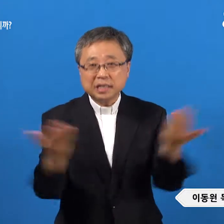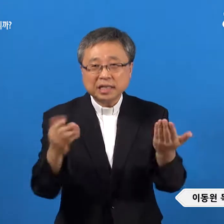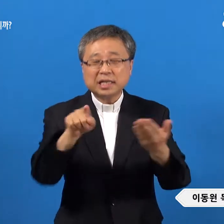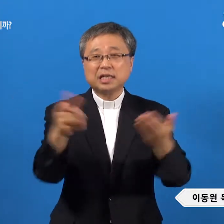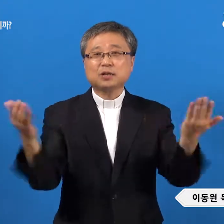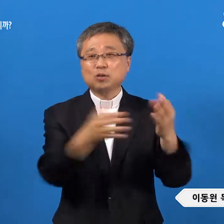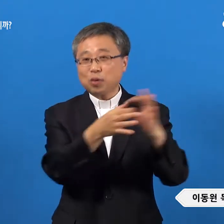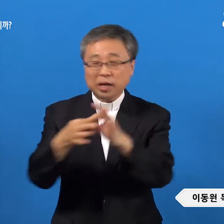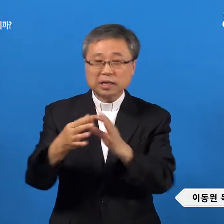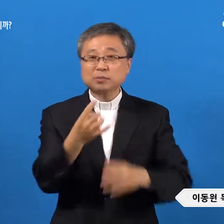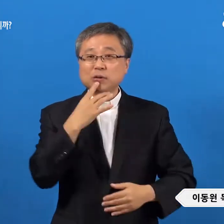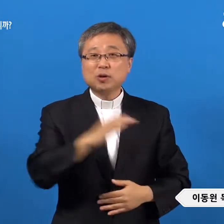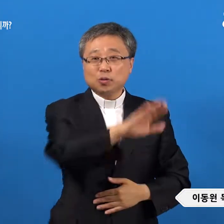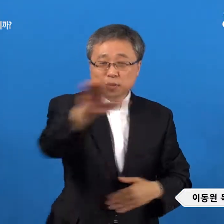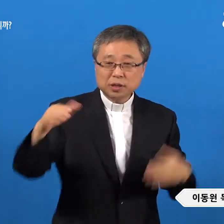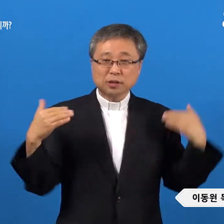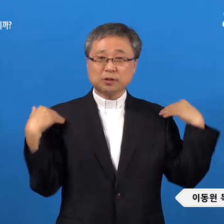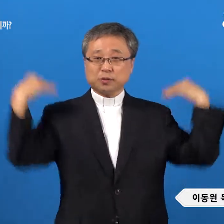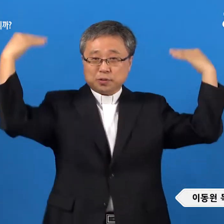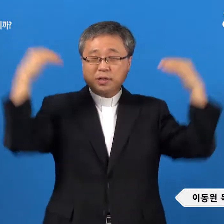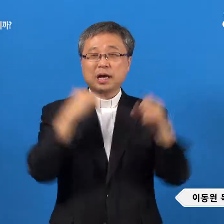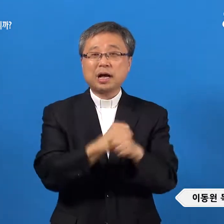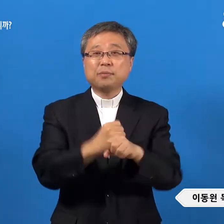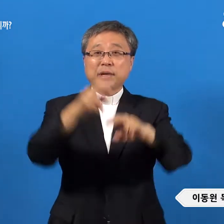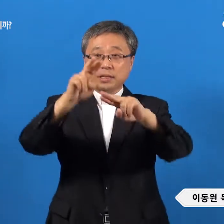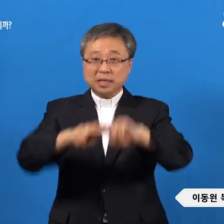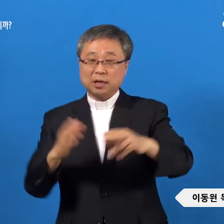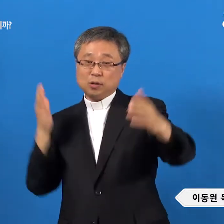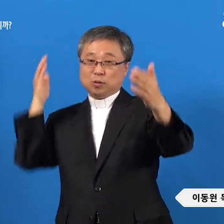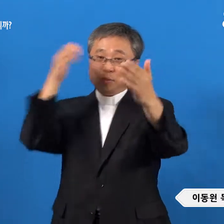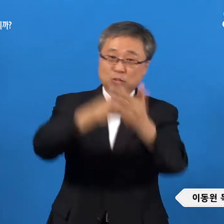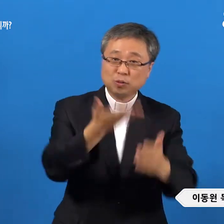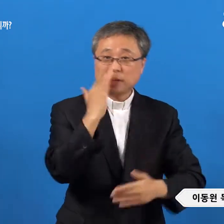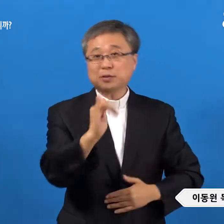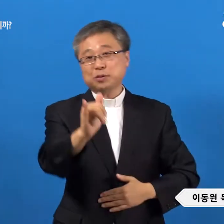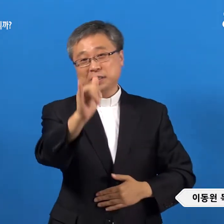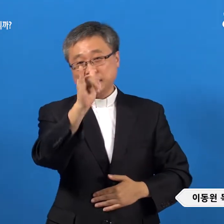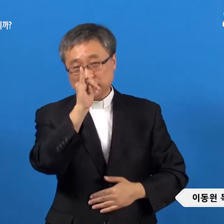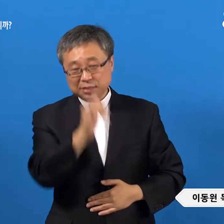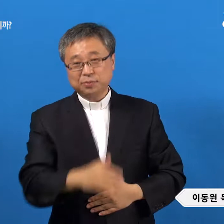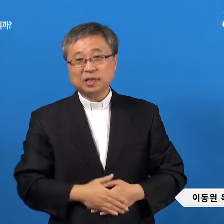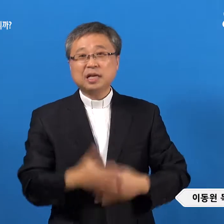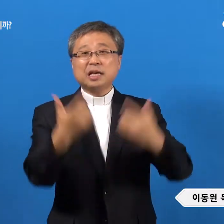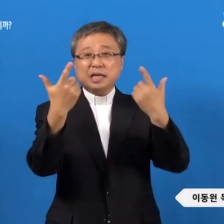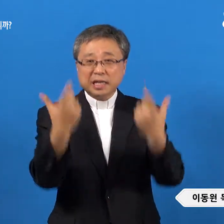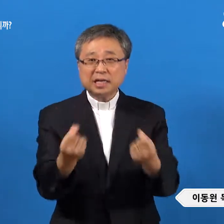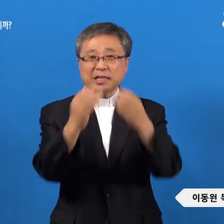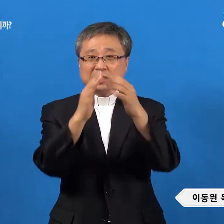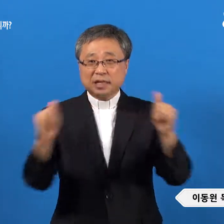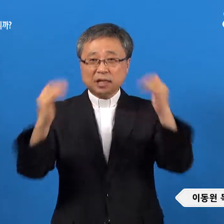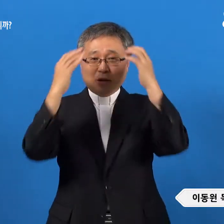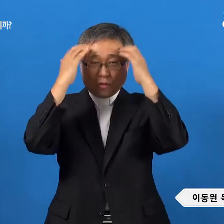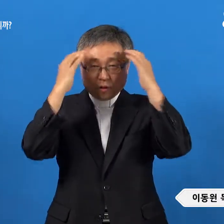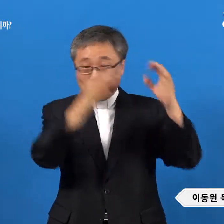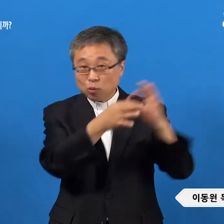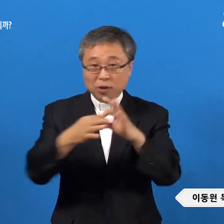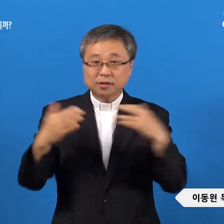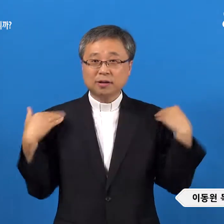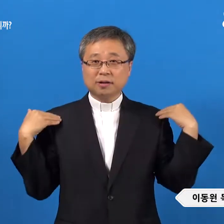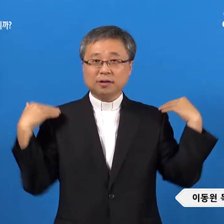통해서만 비로소 우리는 성숙함의 자리에 도달할 수가 있는 것입니다. 이런 사람은 고난을 통해 자랍니다.